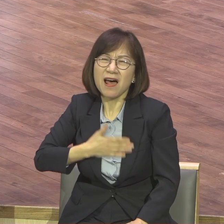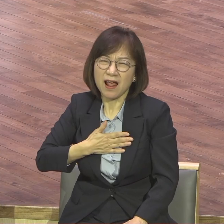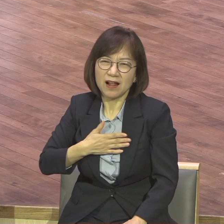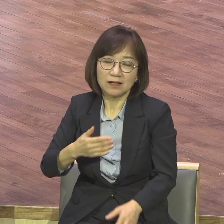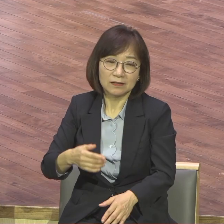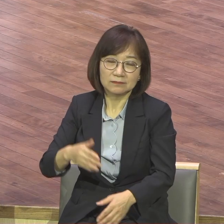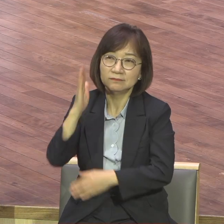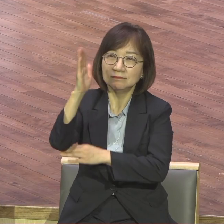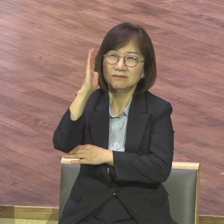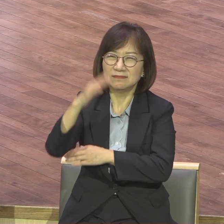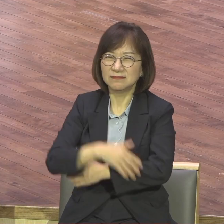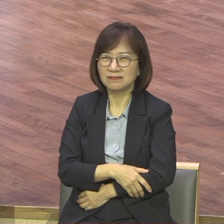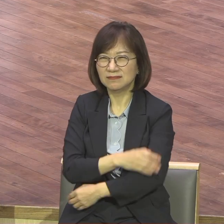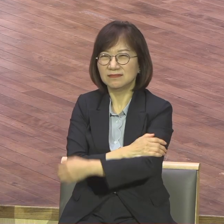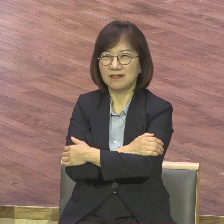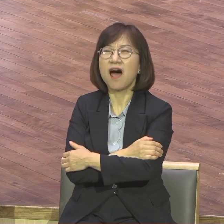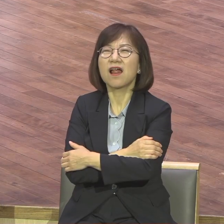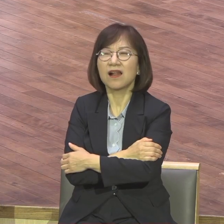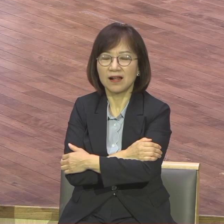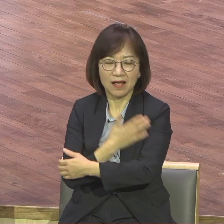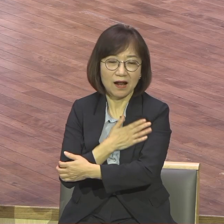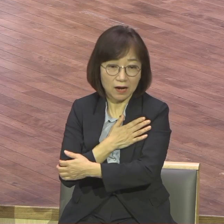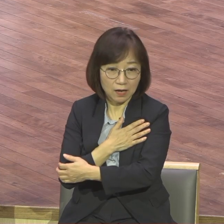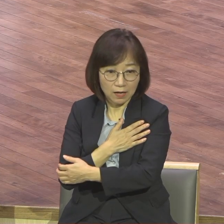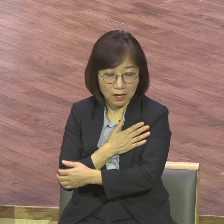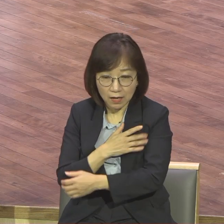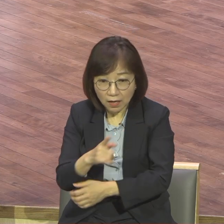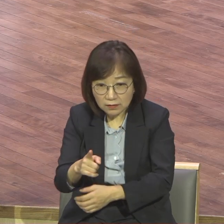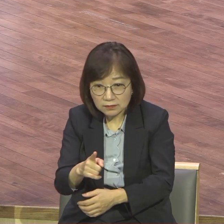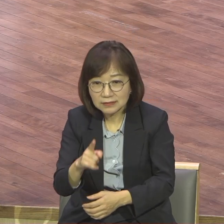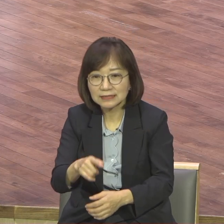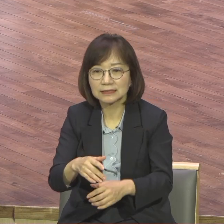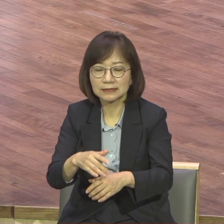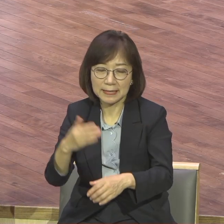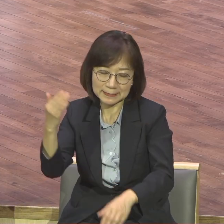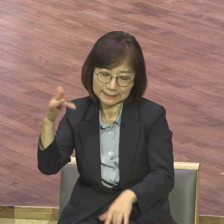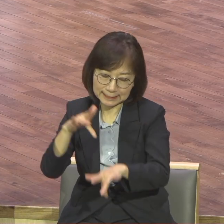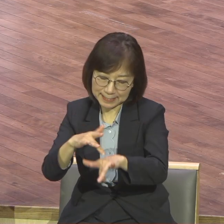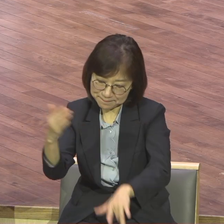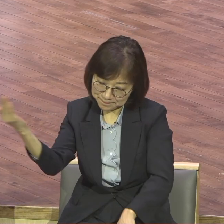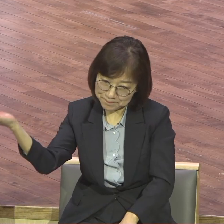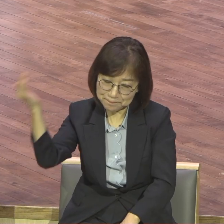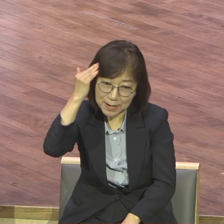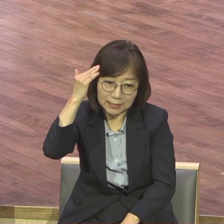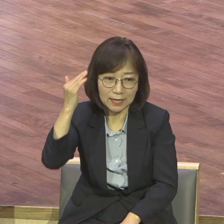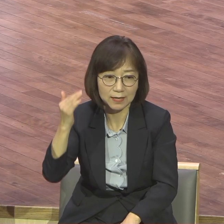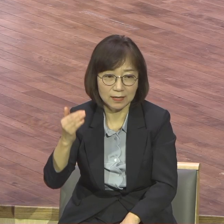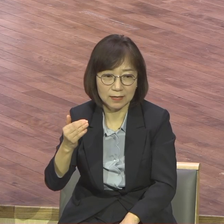듣는 것으로 모든 것이 다 된 것처럼 착각하고 하게 만드는 사단의 공격.